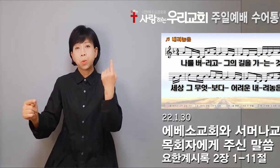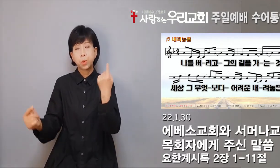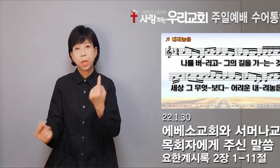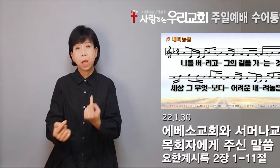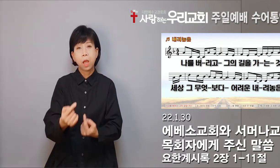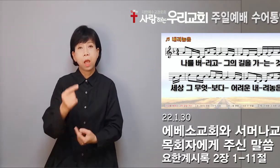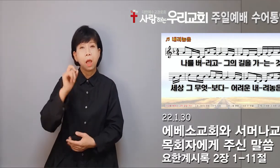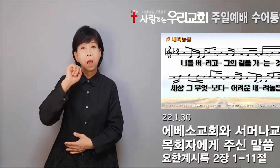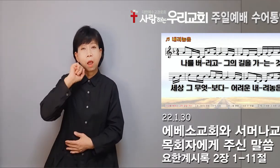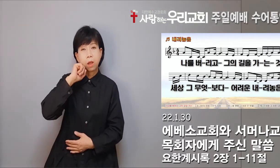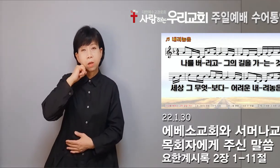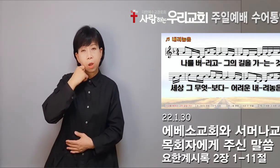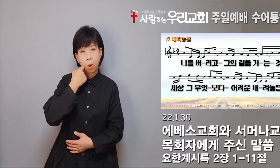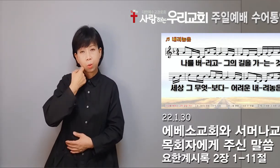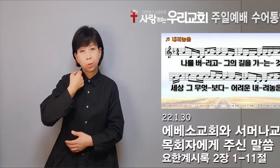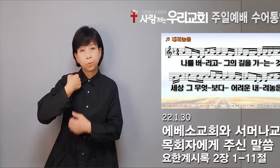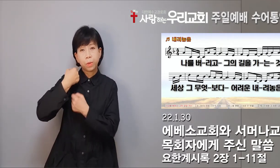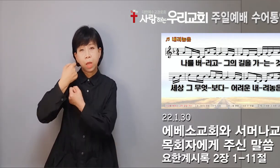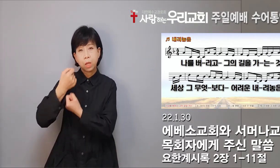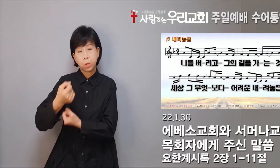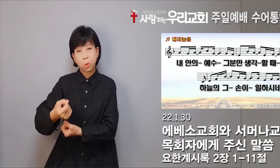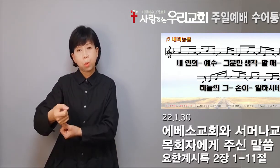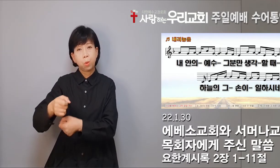무엇보다 어려운